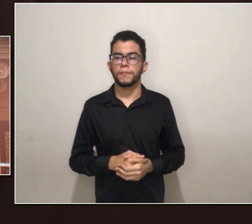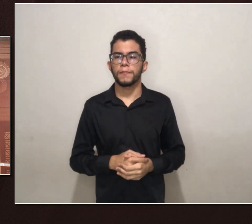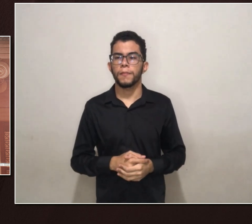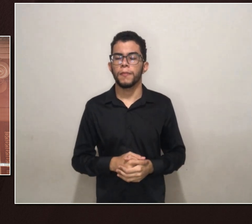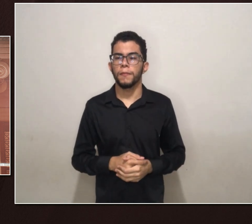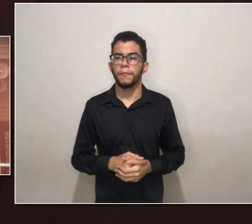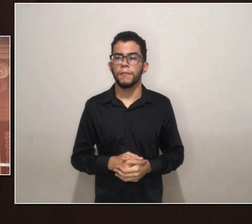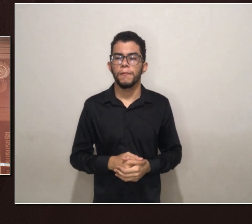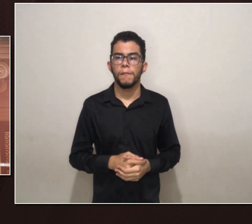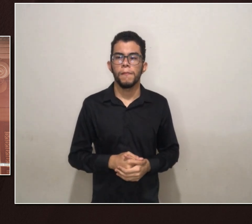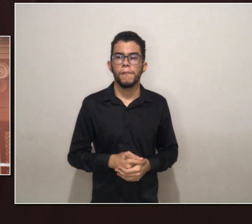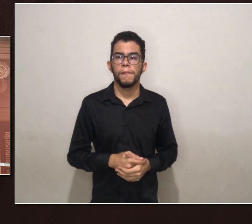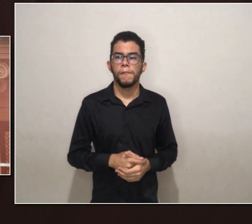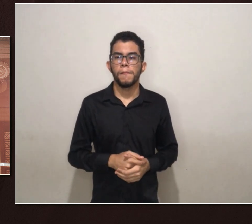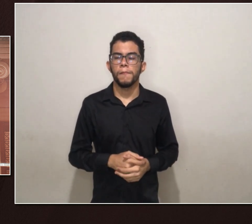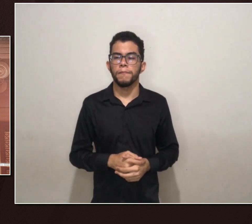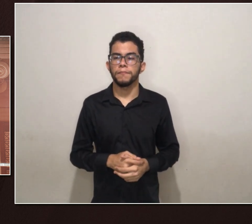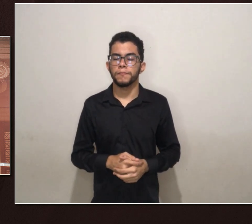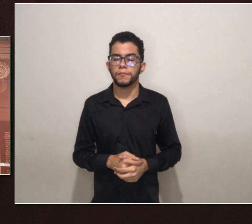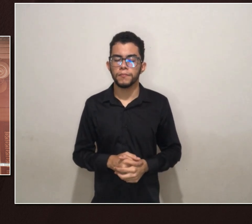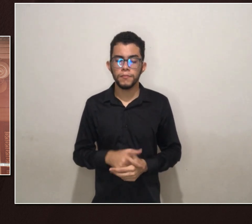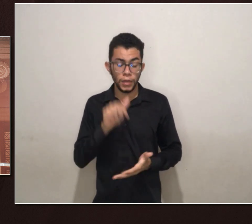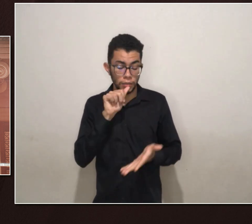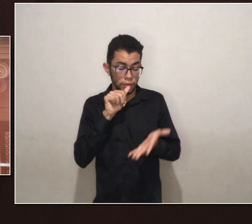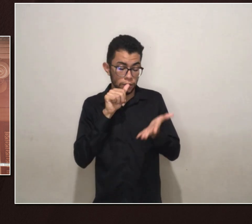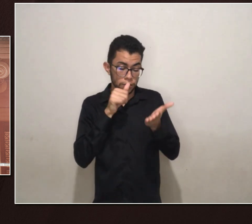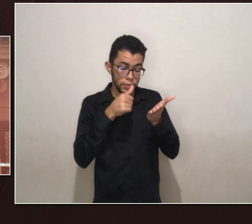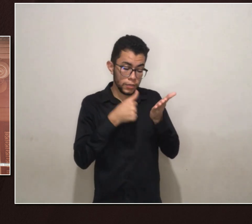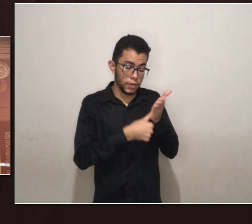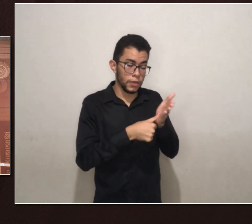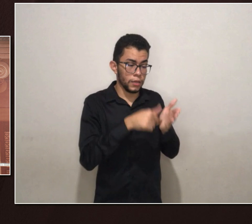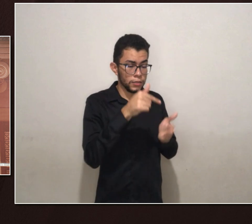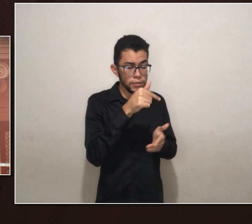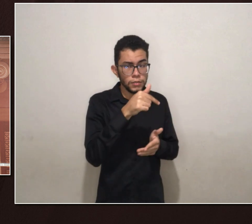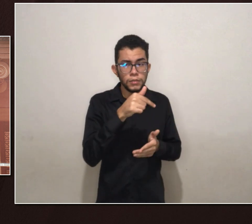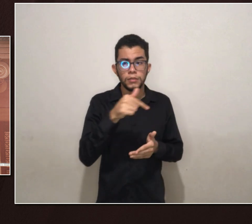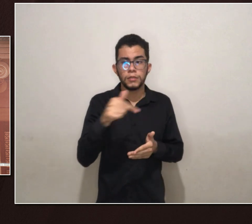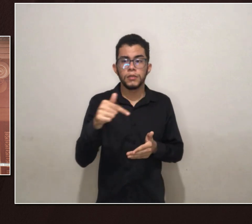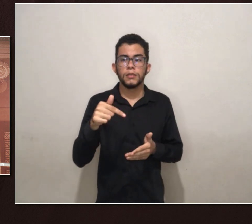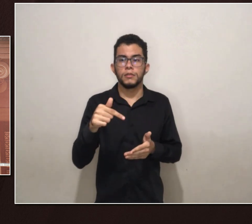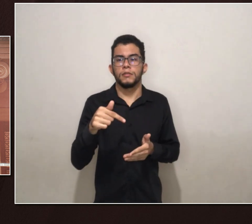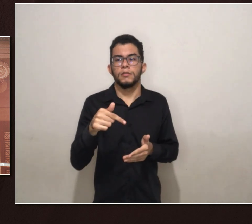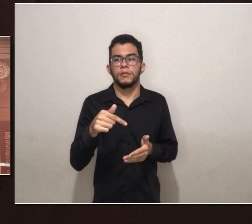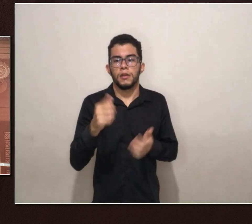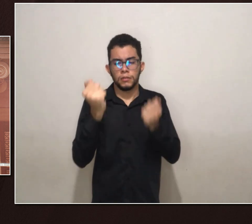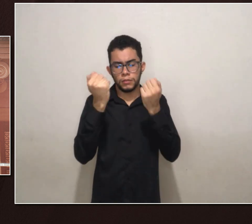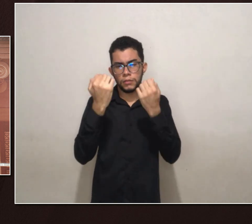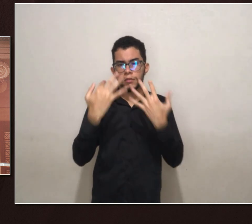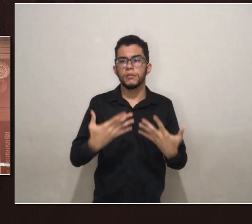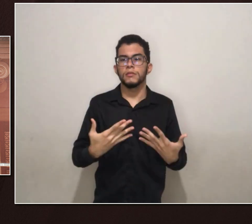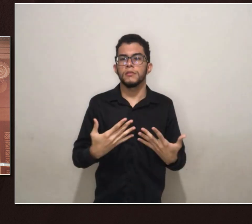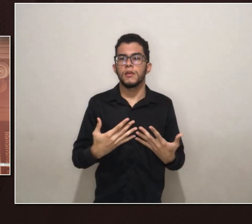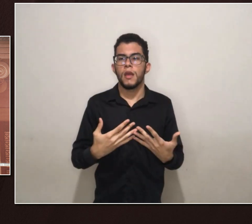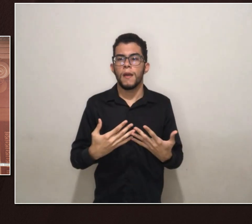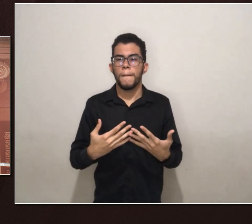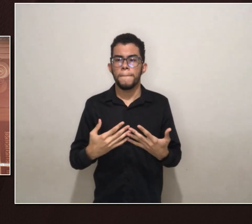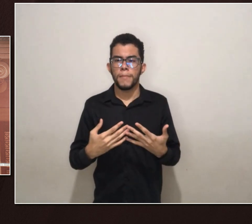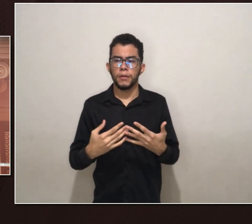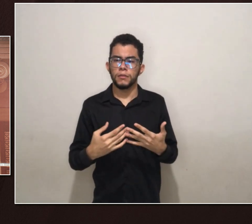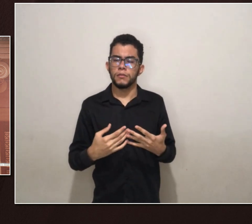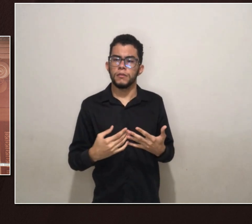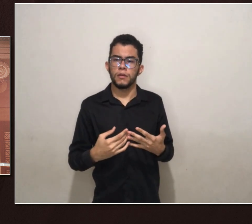as cartas às sete igrejas descrevem, de um lado, a verdadeira situação das sete igrejas